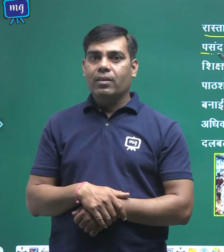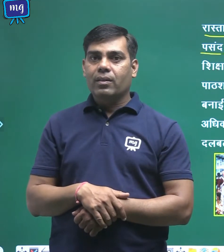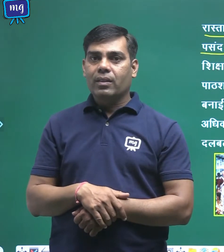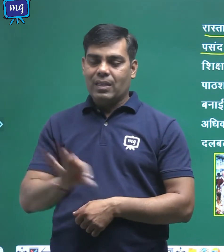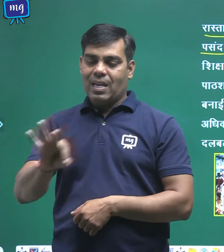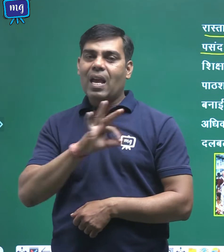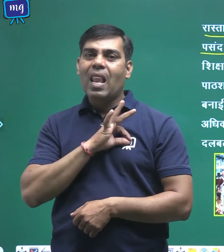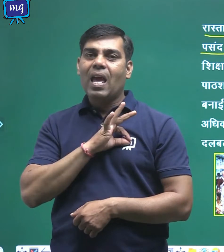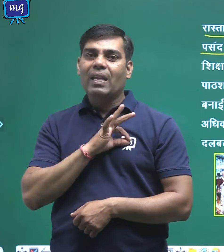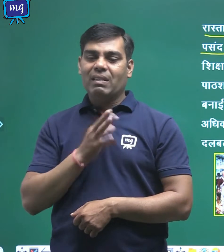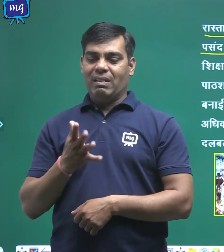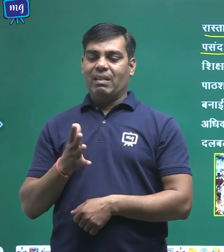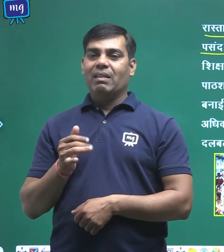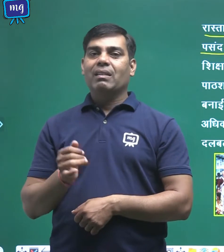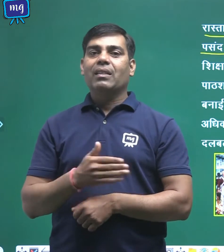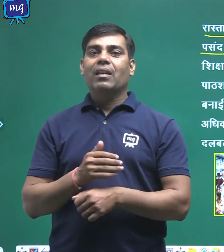पसंद नहीं था